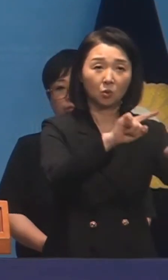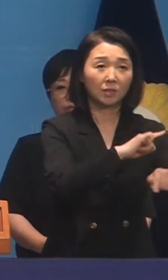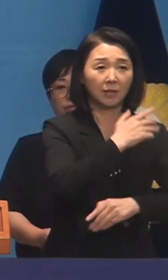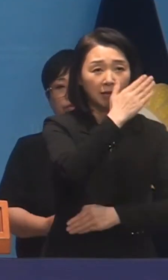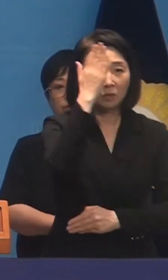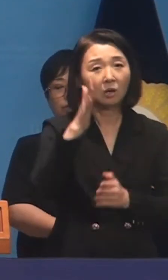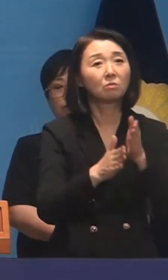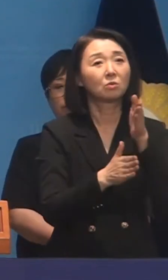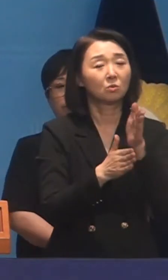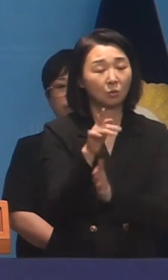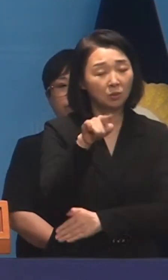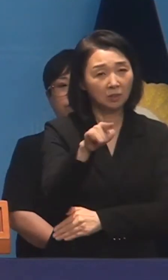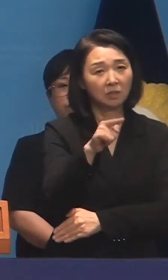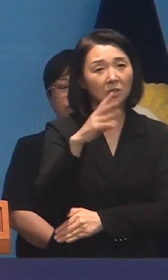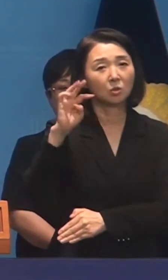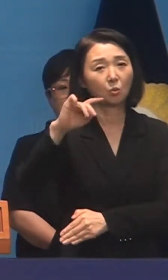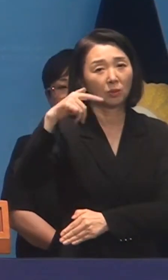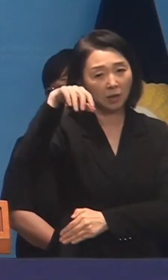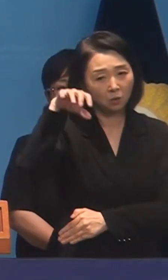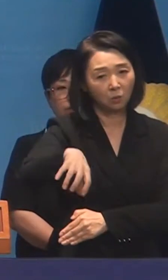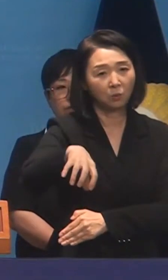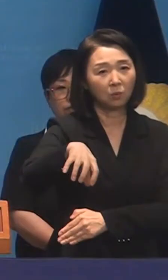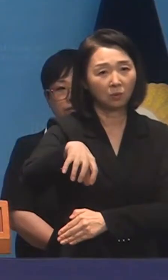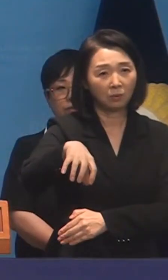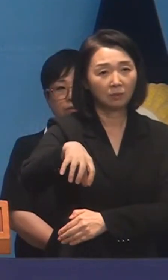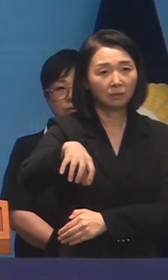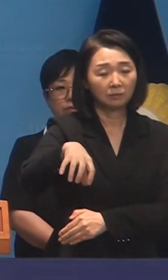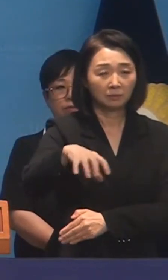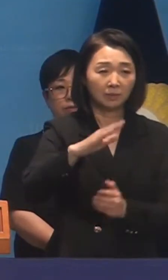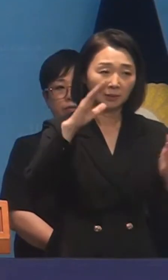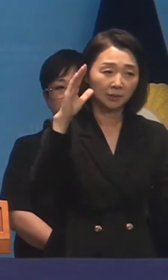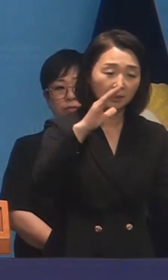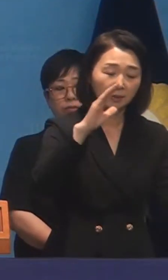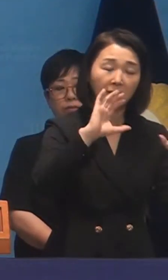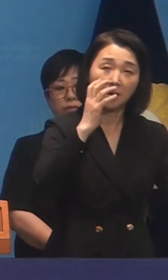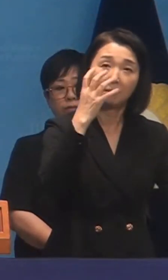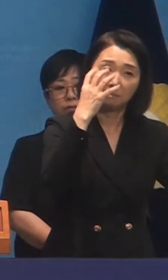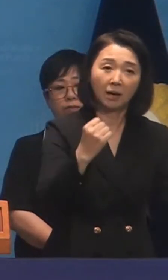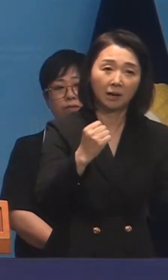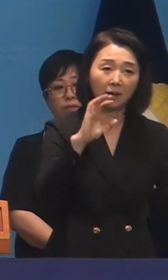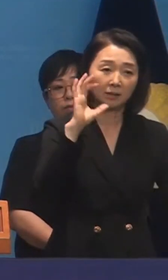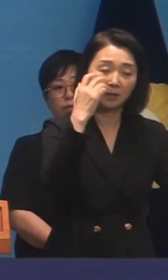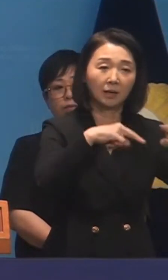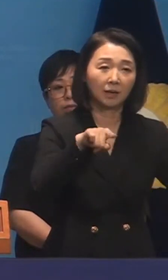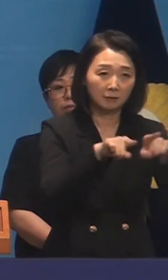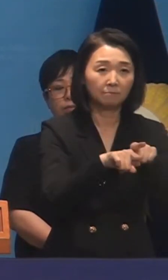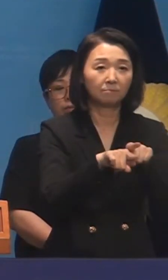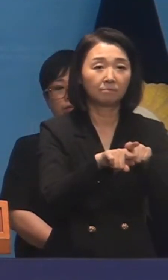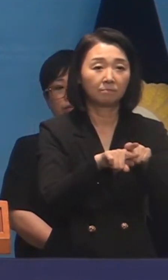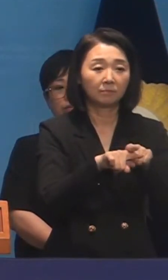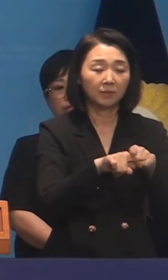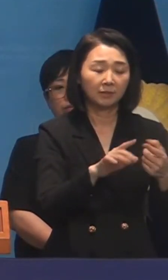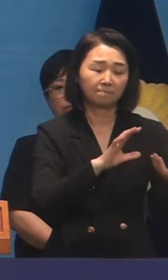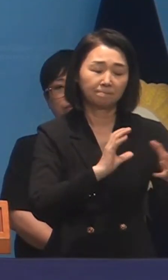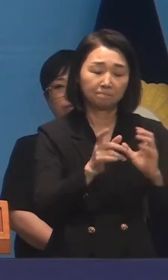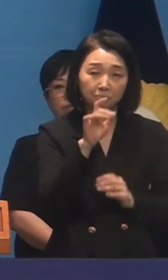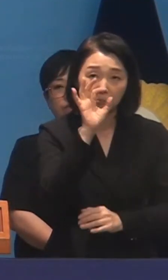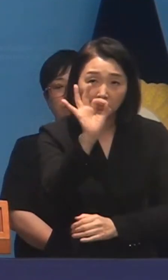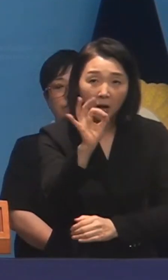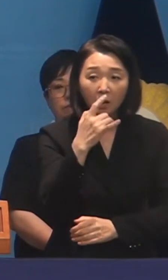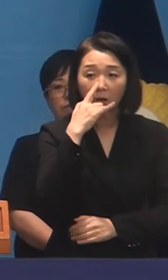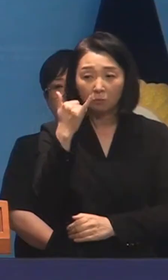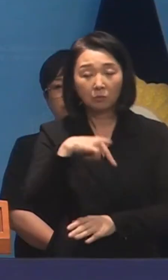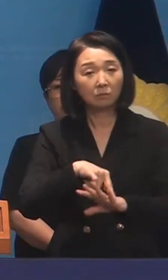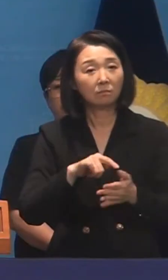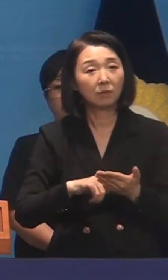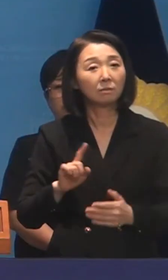젊은 도시라고 해도 과언이 아닐 정도로 아이들이 많습니다. 그 아이들과 함께 그 TV 토론을 시청하던